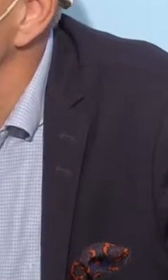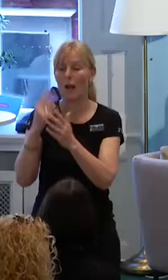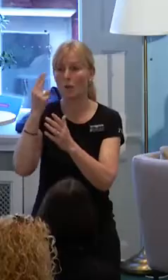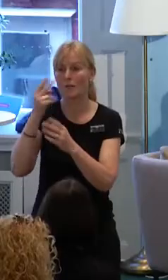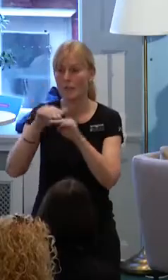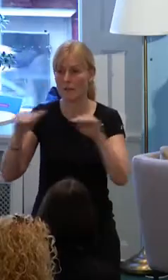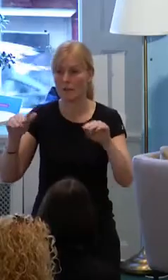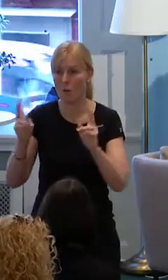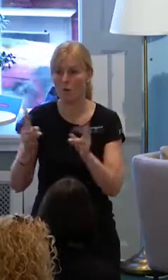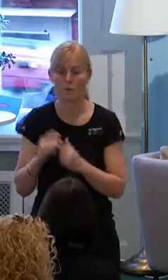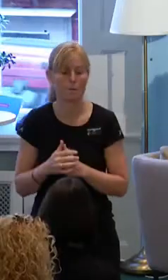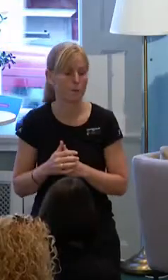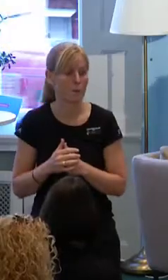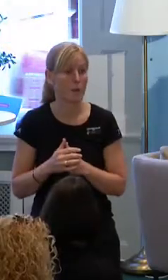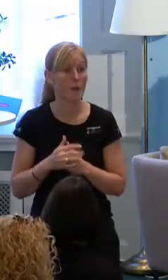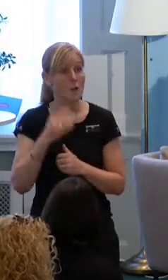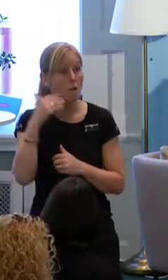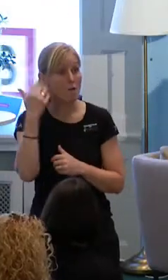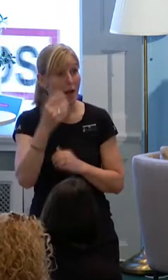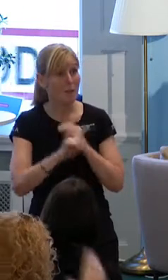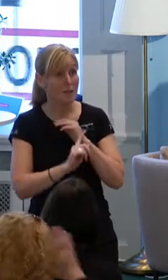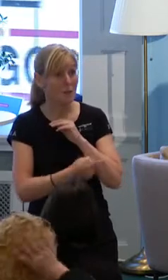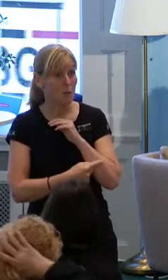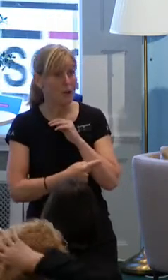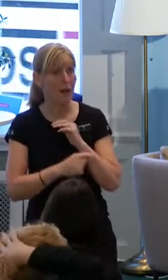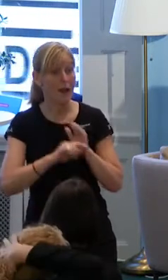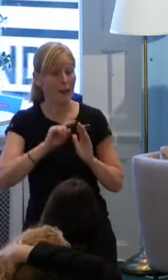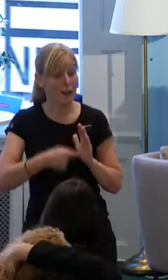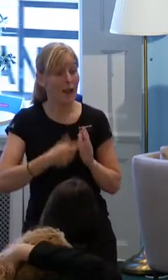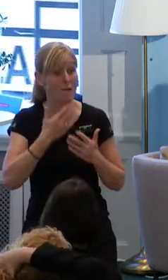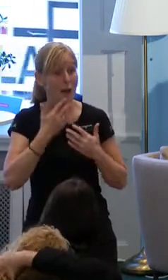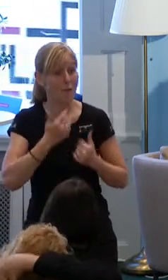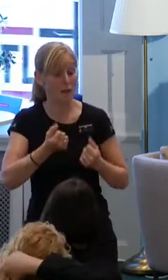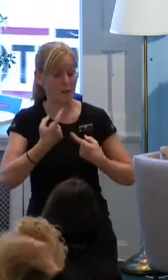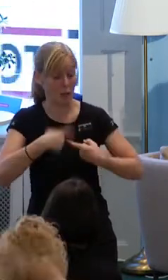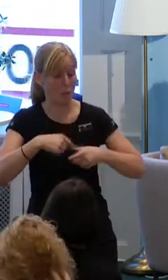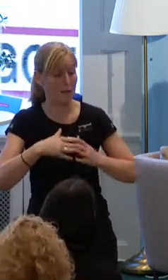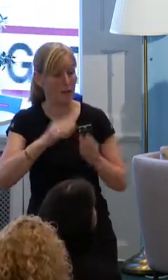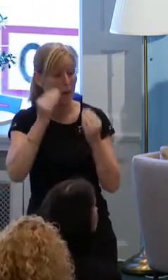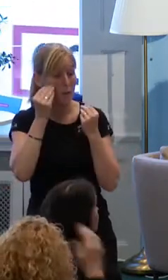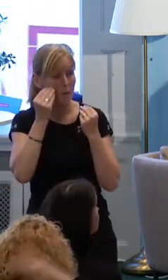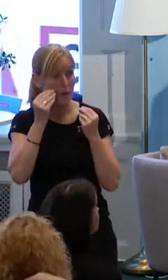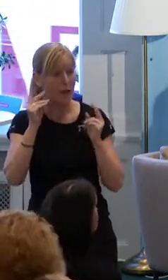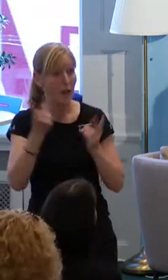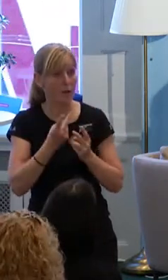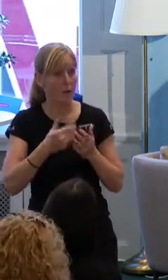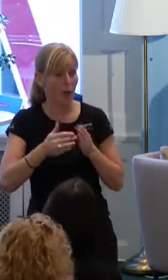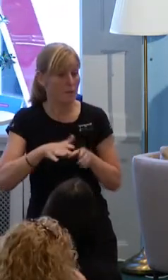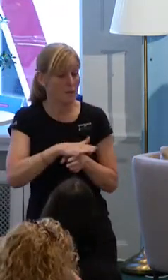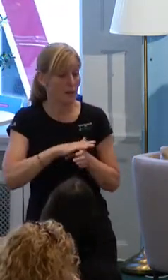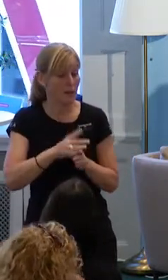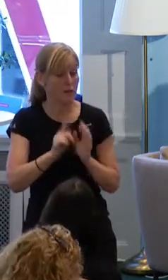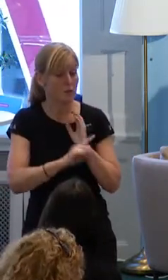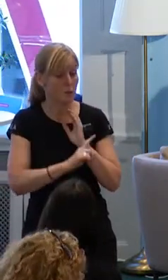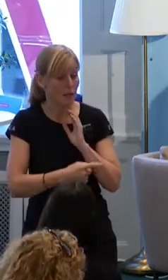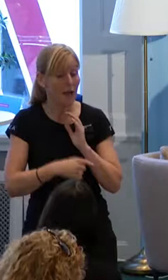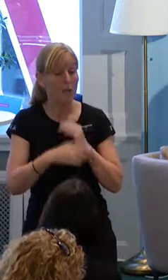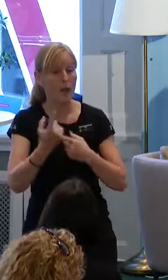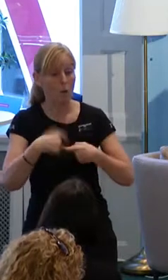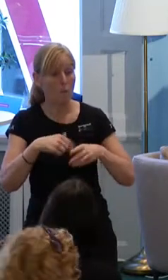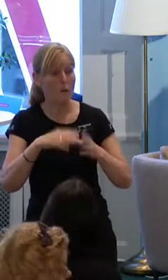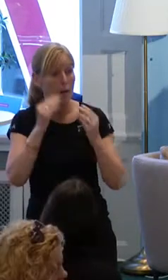det är uppenbarligen så att framtida modeller kommer kräva en bättre koppling till utbildning. Arbetsmarknadsmodeller kommer mer